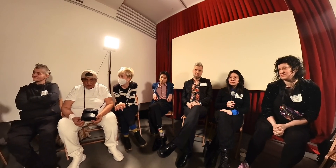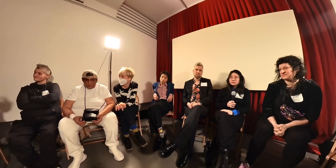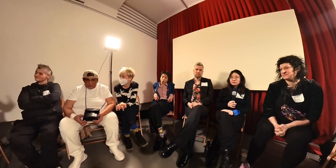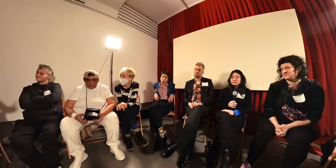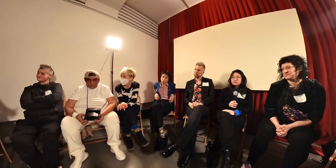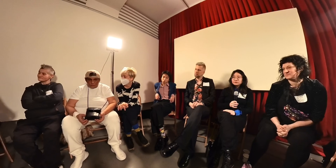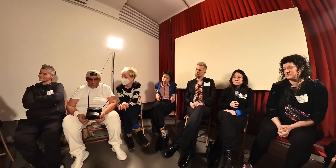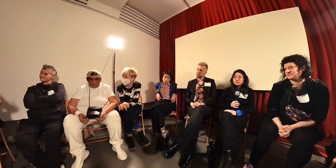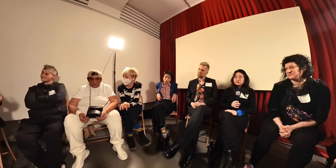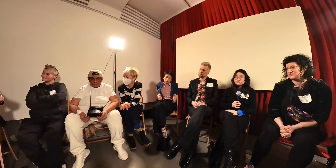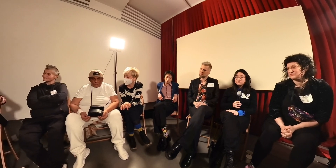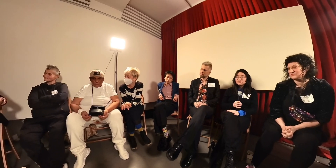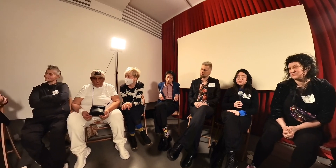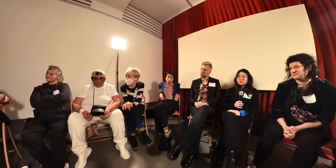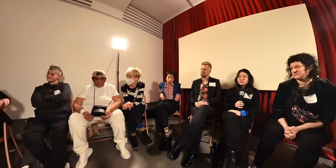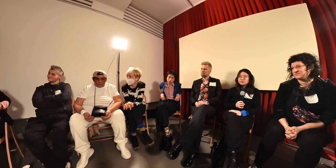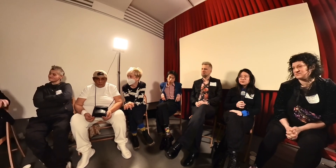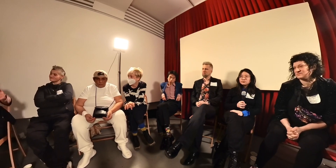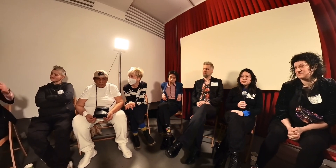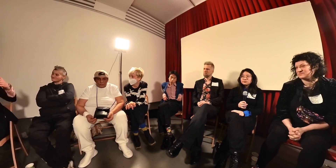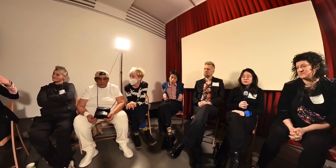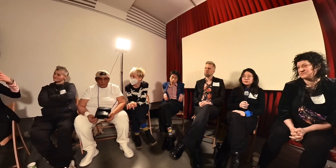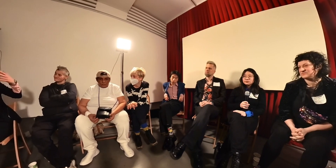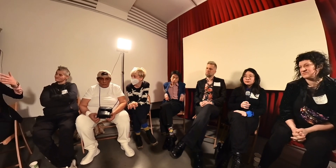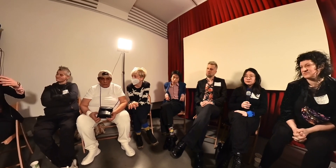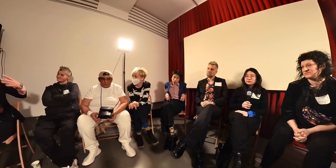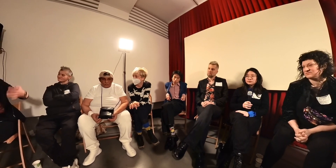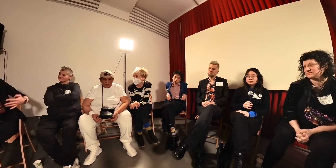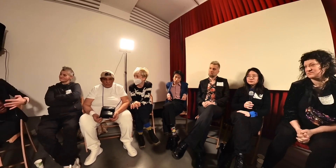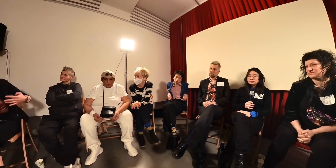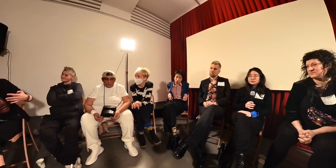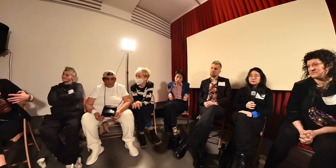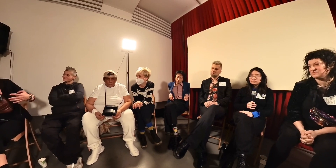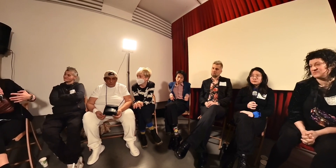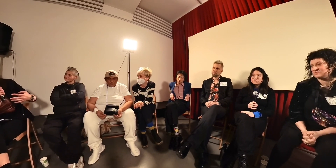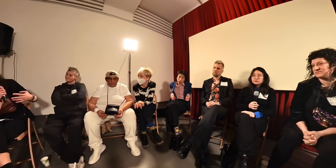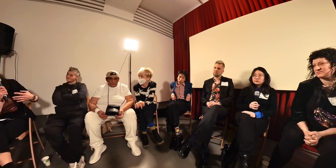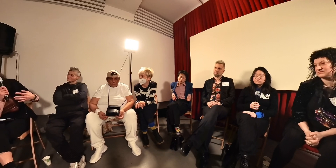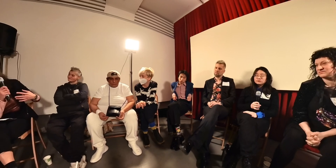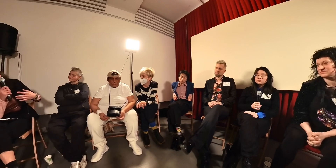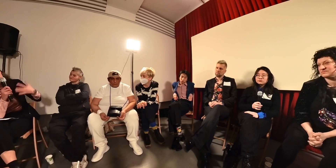kromě jakoby nějakých osobních toho prožívání, tak vlastně jakoby si tam hodně i